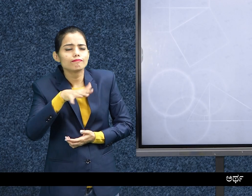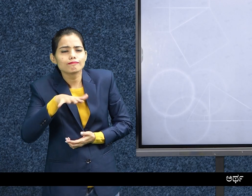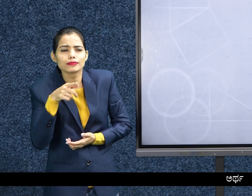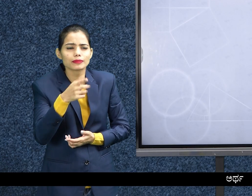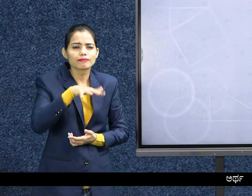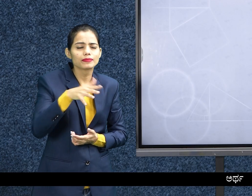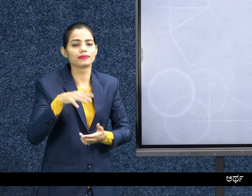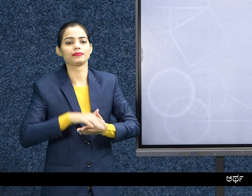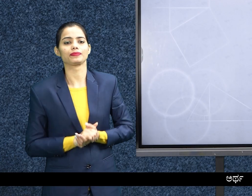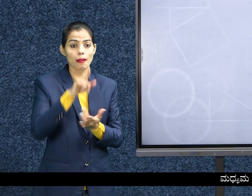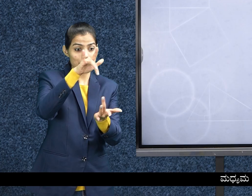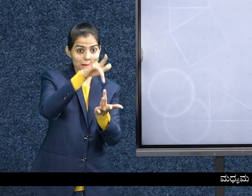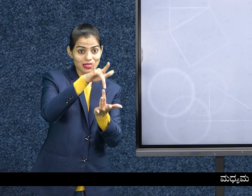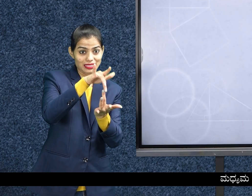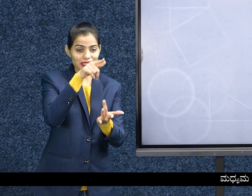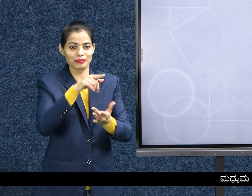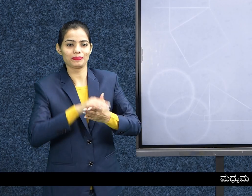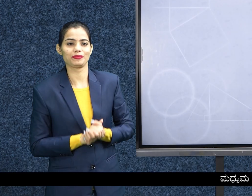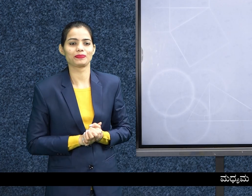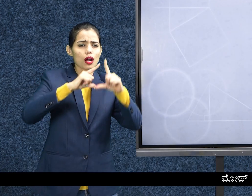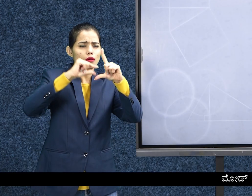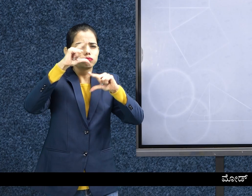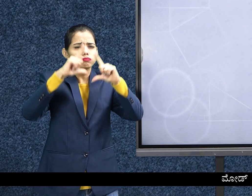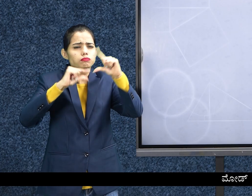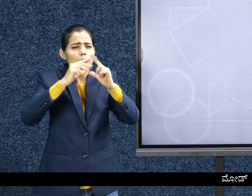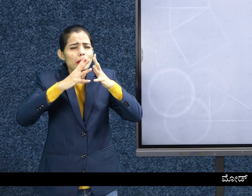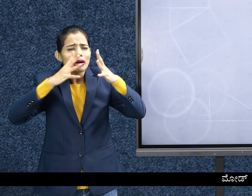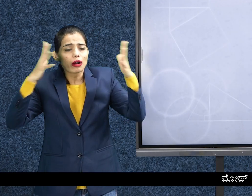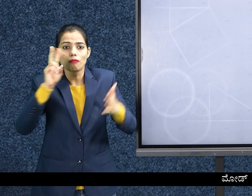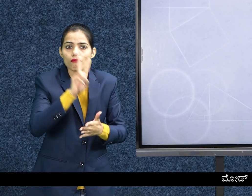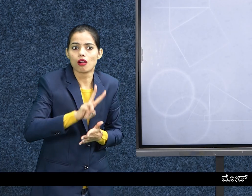ಅರ್ಥ, ಮಧ್ಯಮ, ಮೋಡ್.